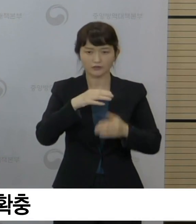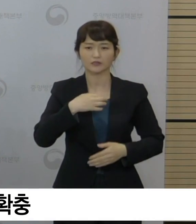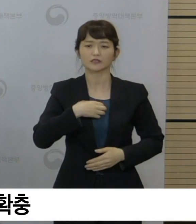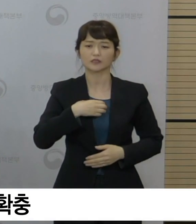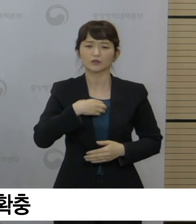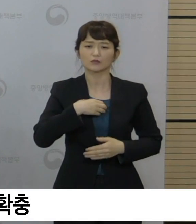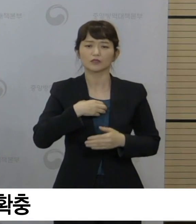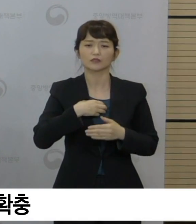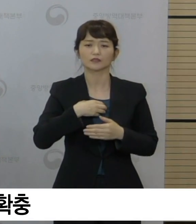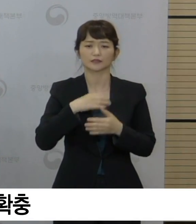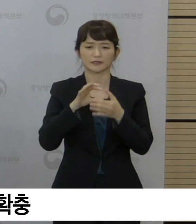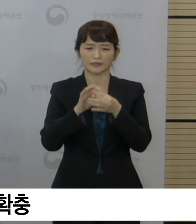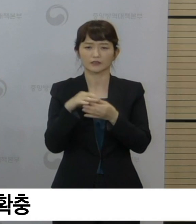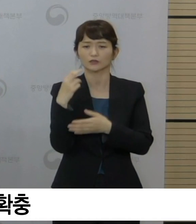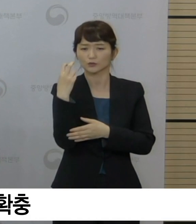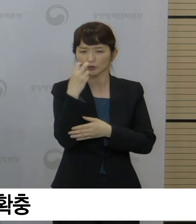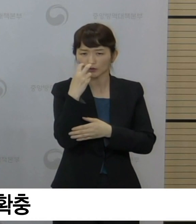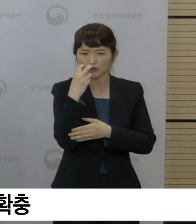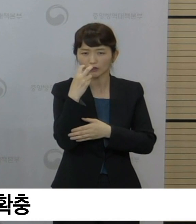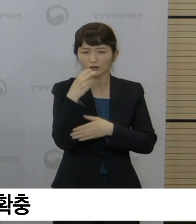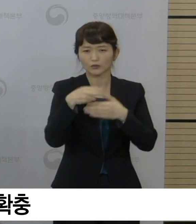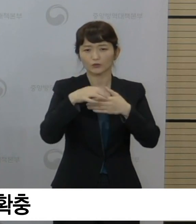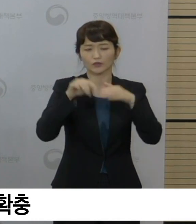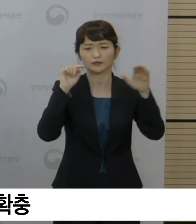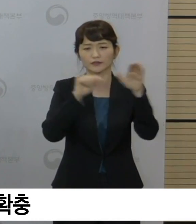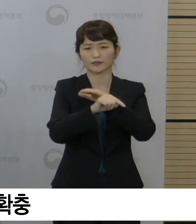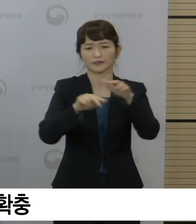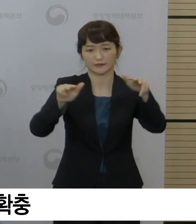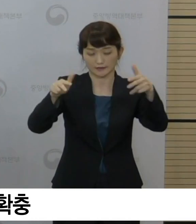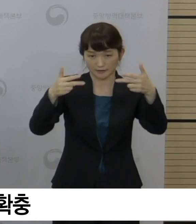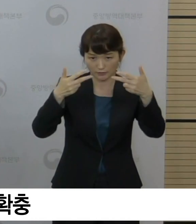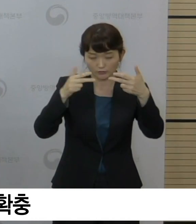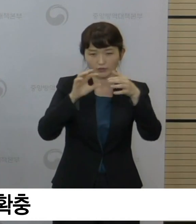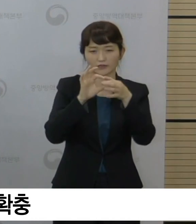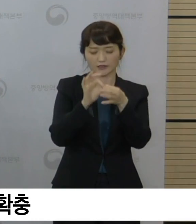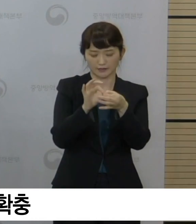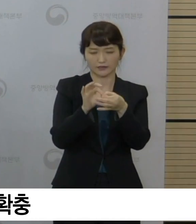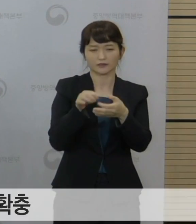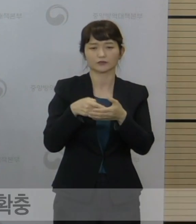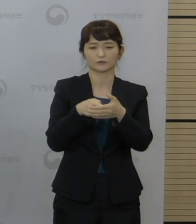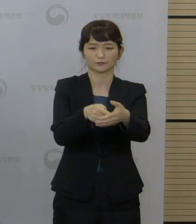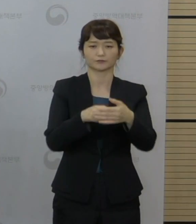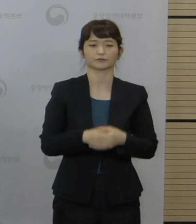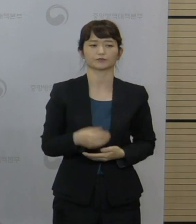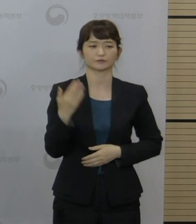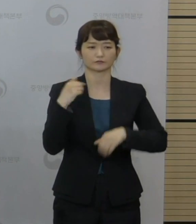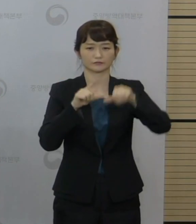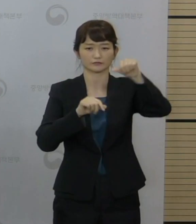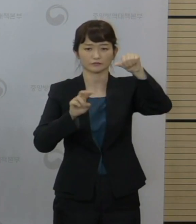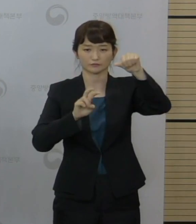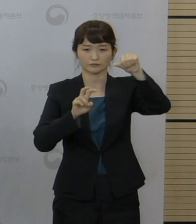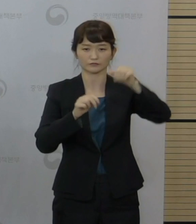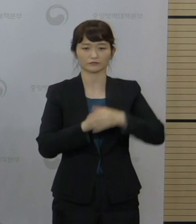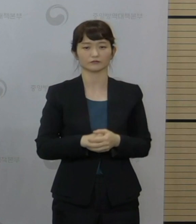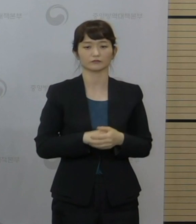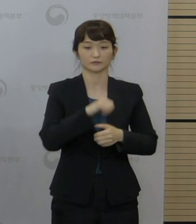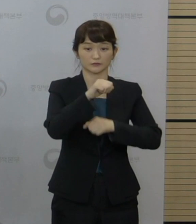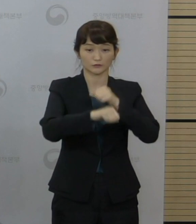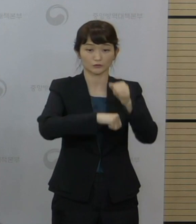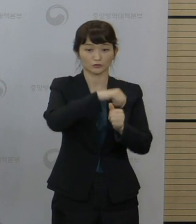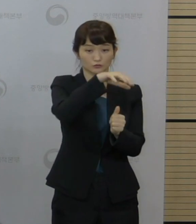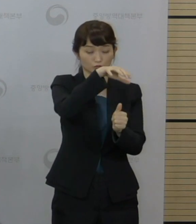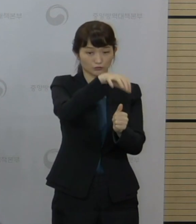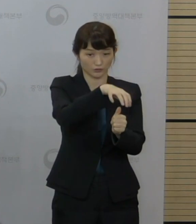진료 인프라를 지속 확충하는 방식으로 추진하고 있습니다. 지난 5월 20일 자율격리